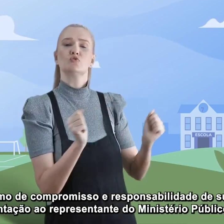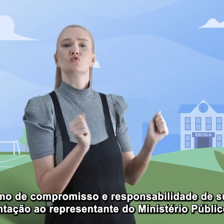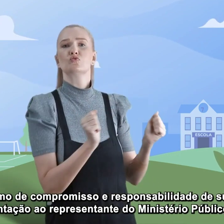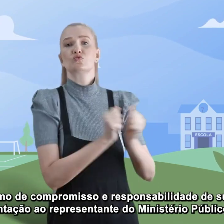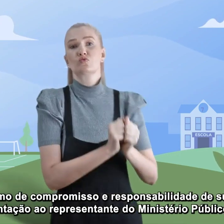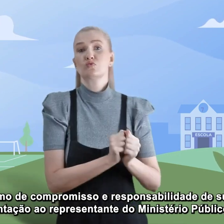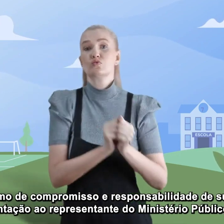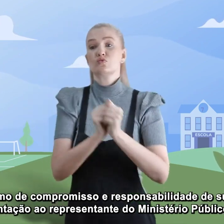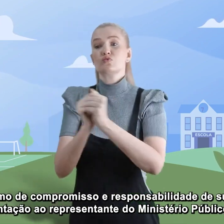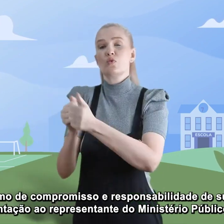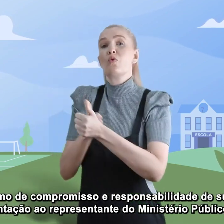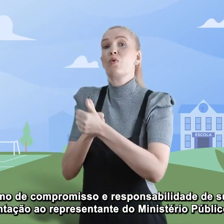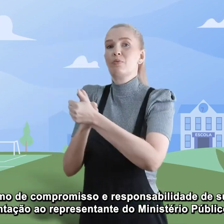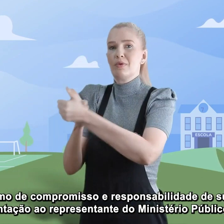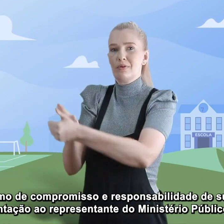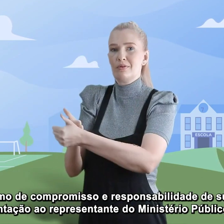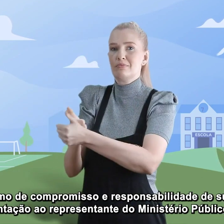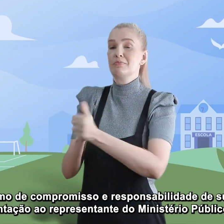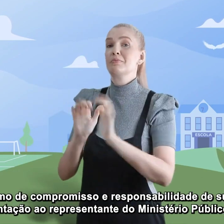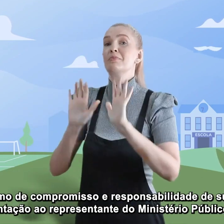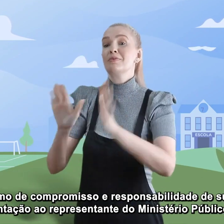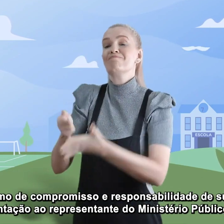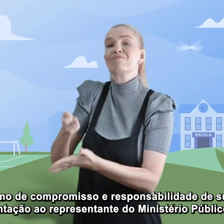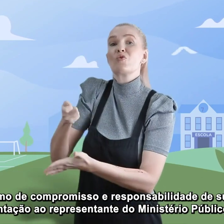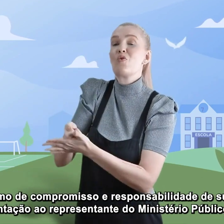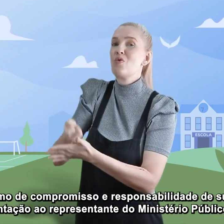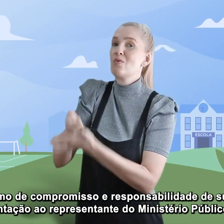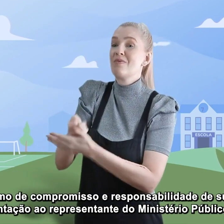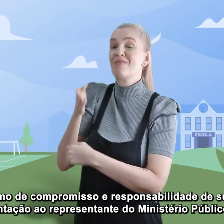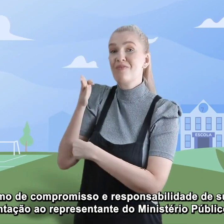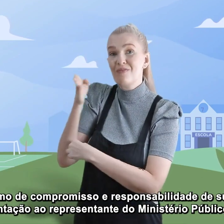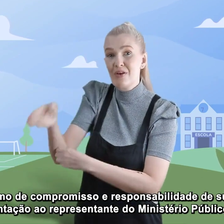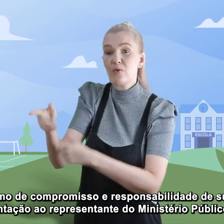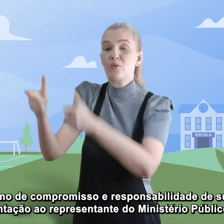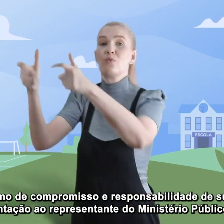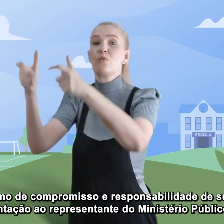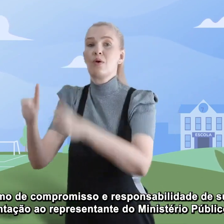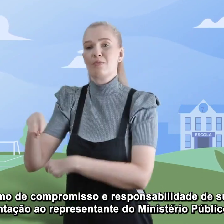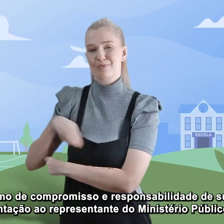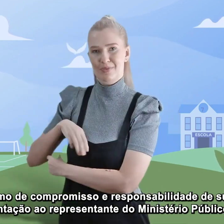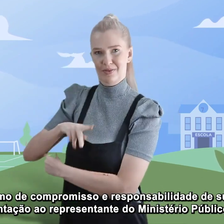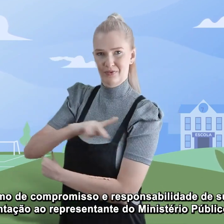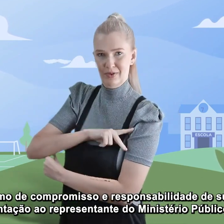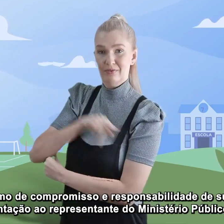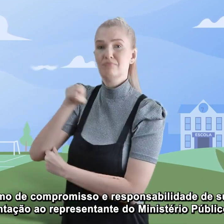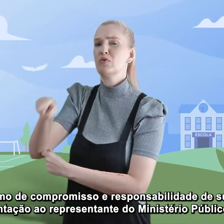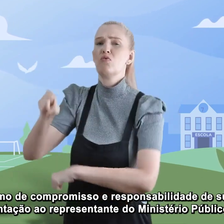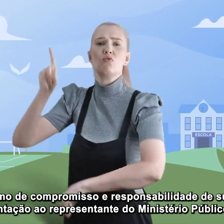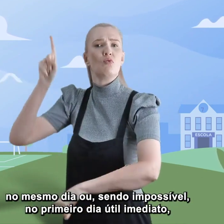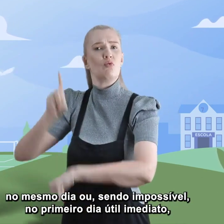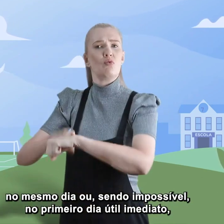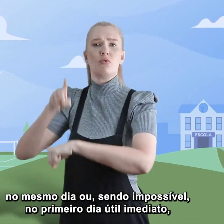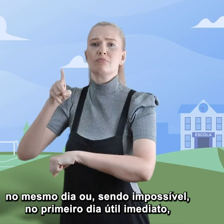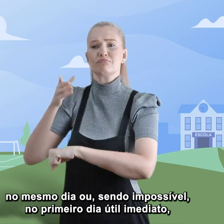sob termo de compromisso e responsabilidade de sua apresentação ao representante do Ministério Público, no mesmo